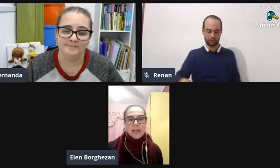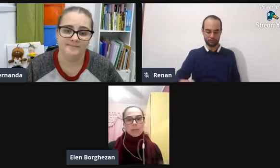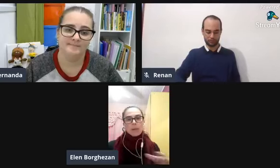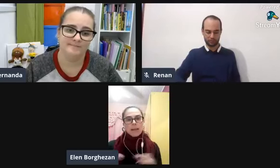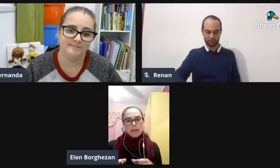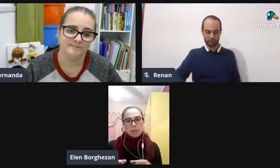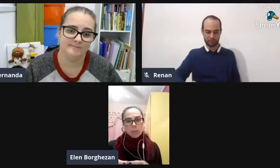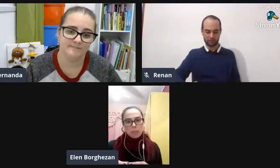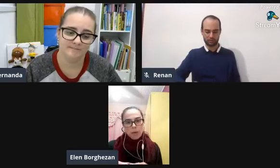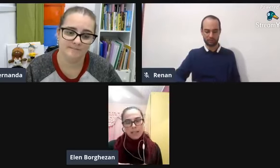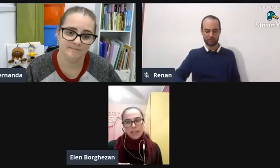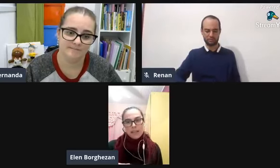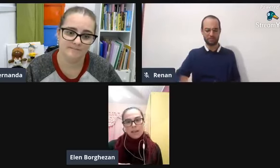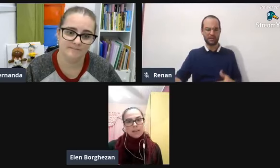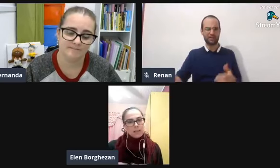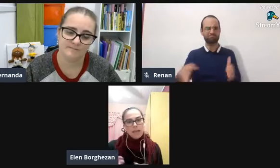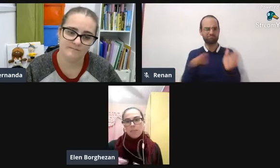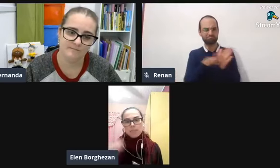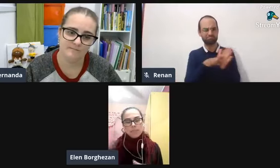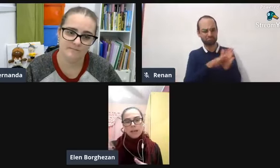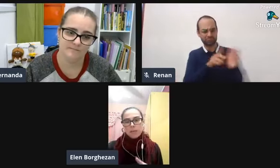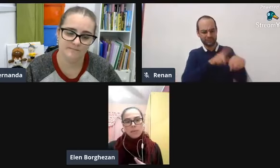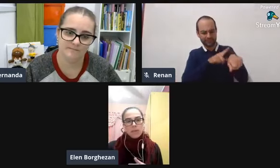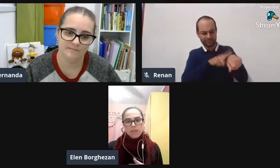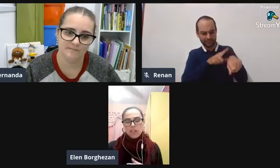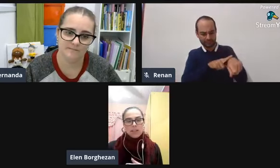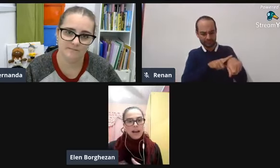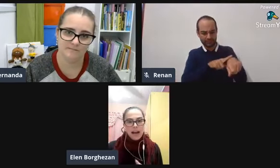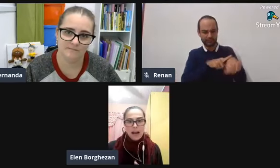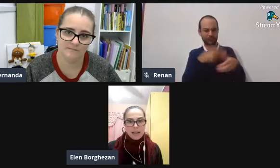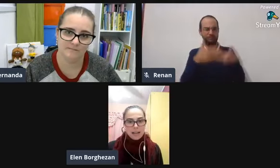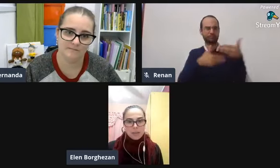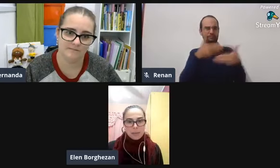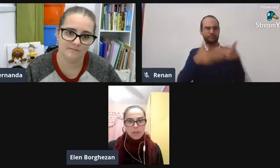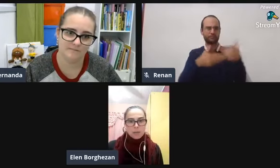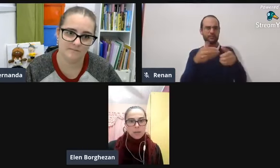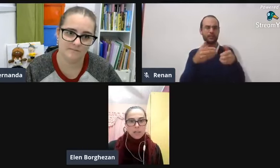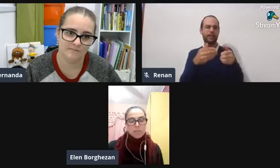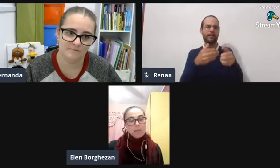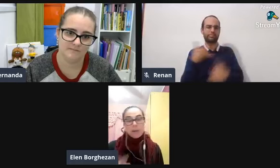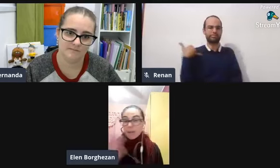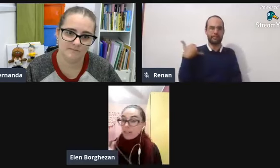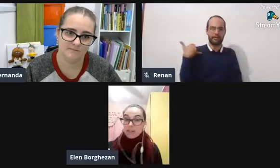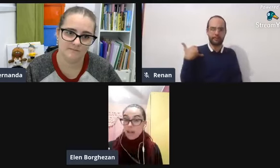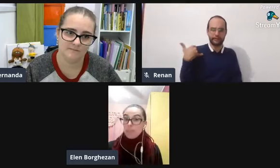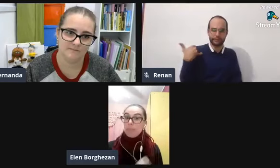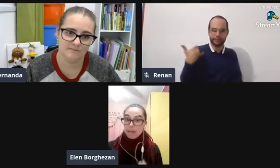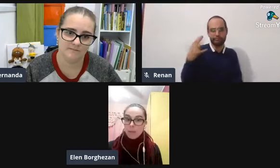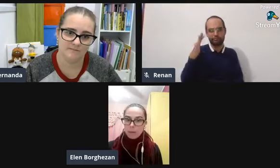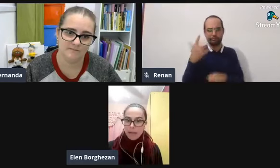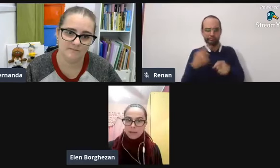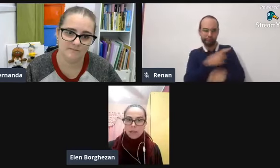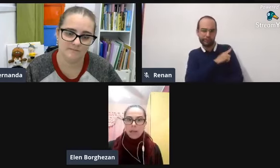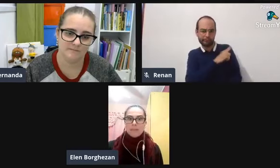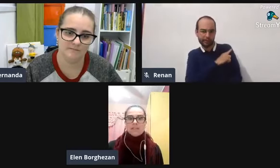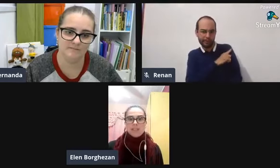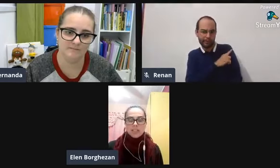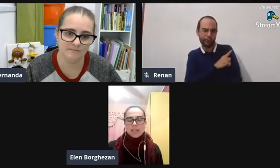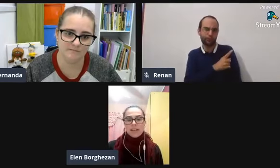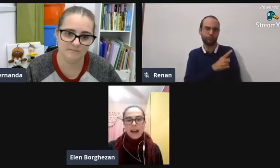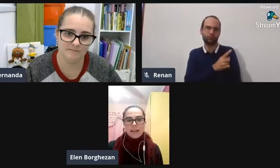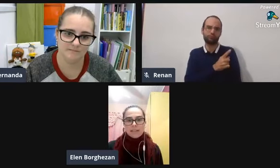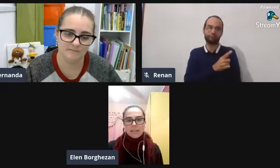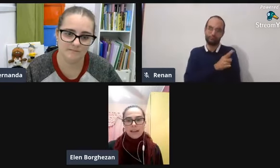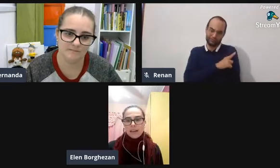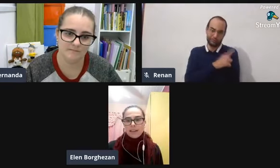Até um certo período ali, né, na faixa etária, primeiro ano ainda já é bem complicado, mas nas